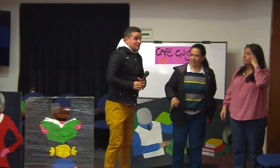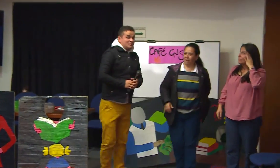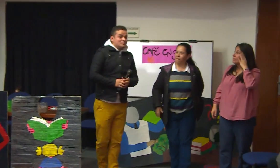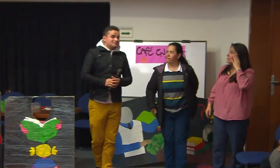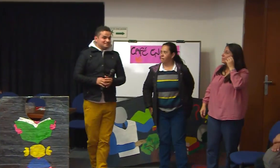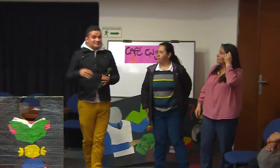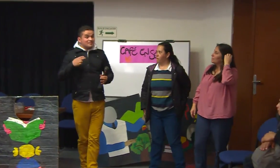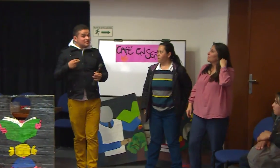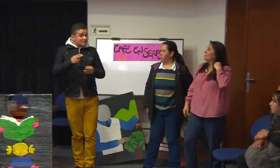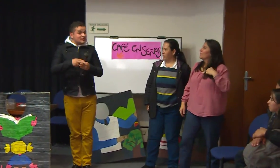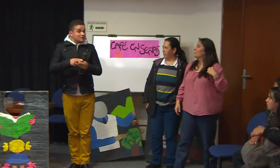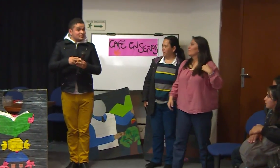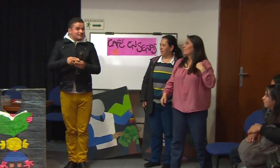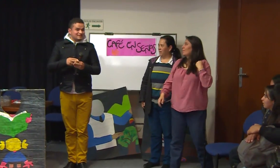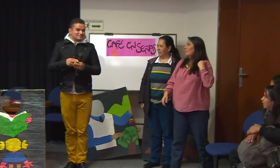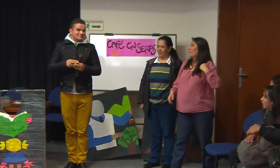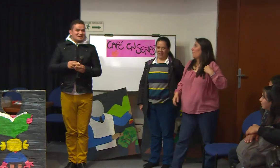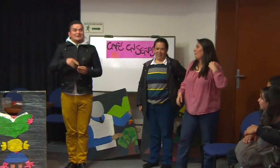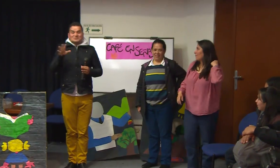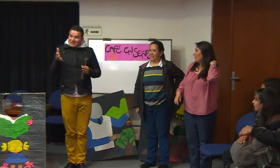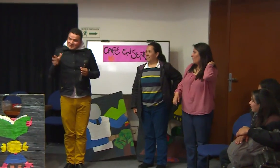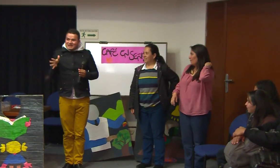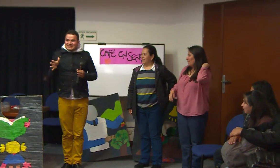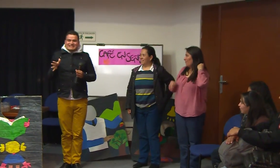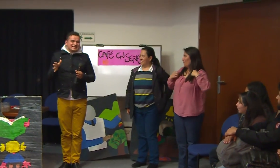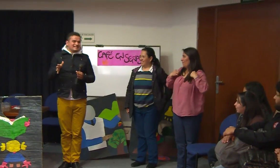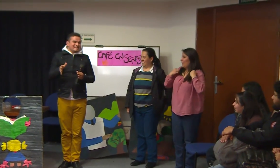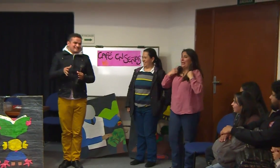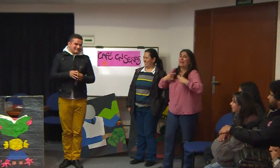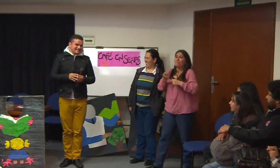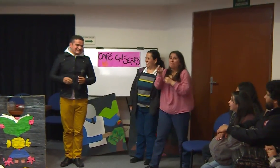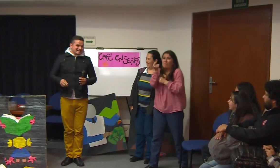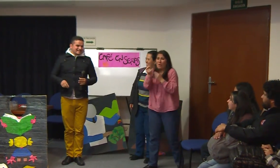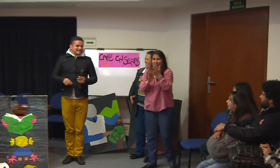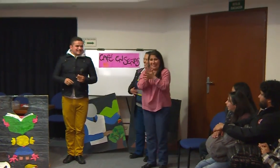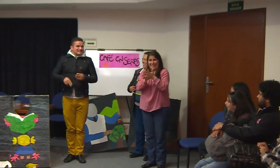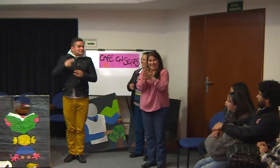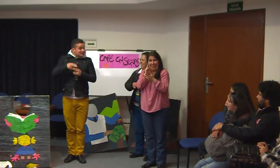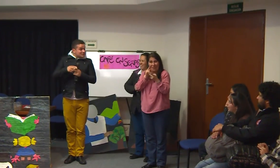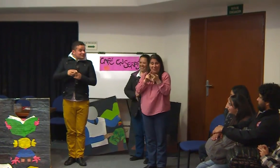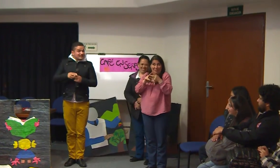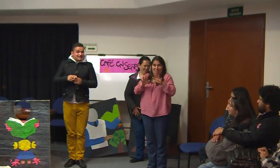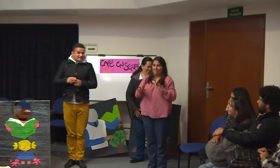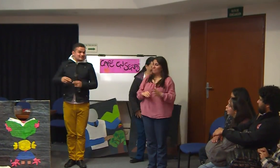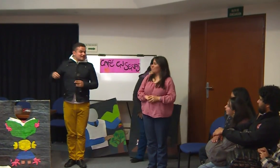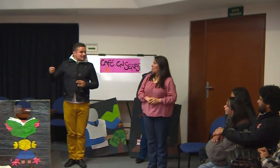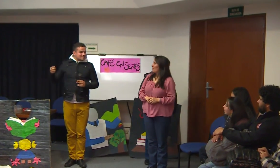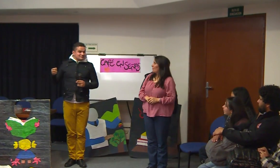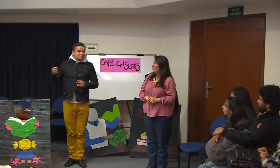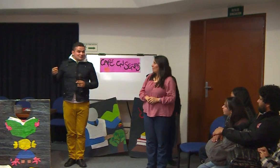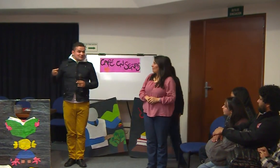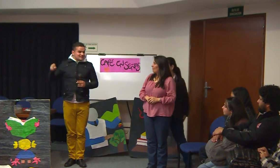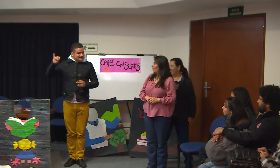No, mi nombre. Sé poquitas señas. Mi nombre es, obviamente.